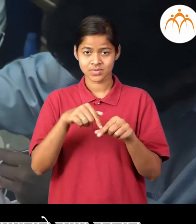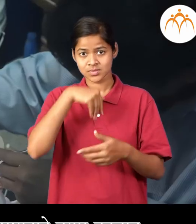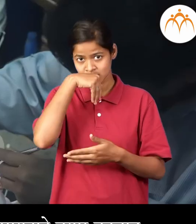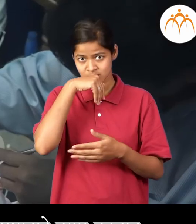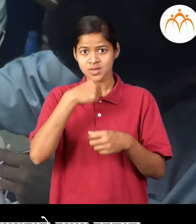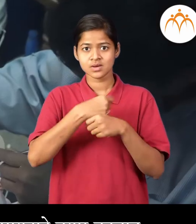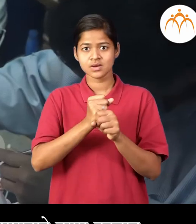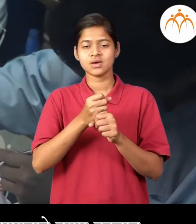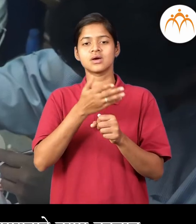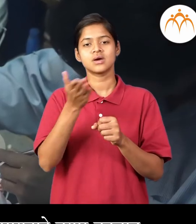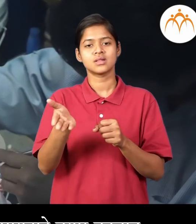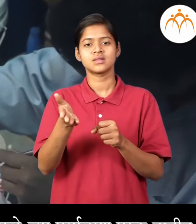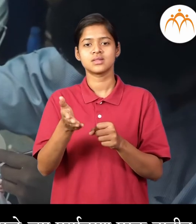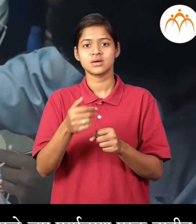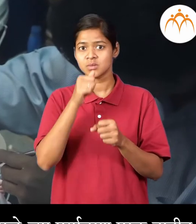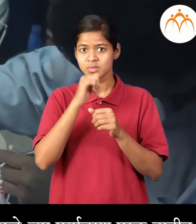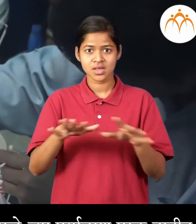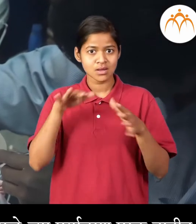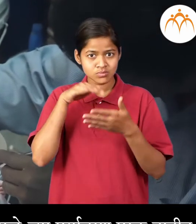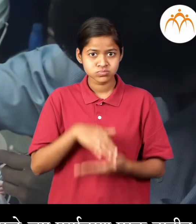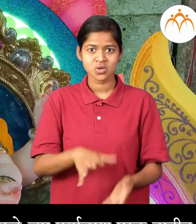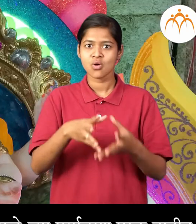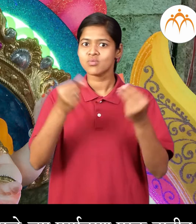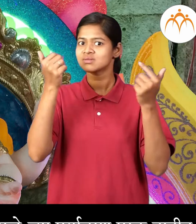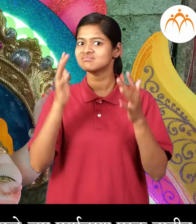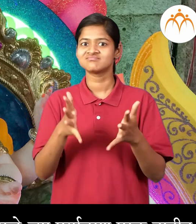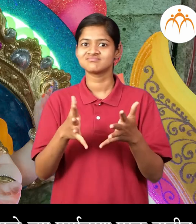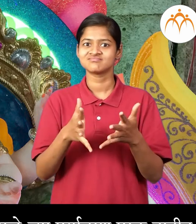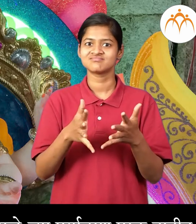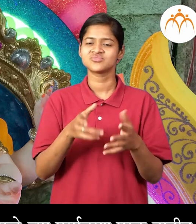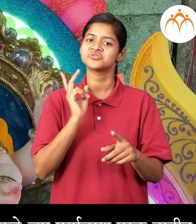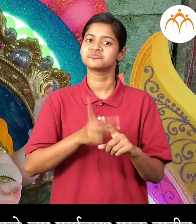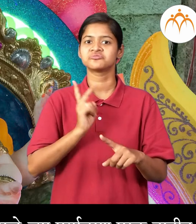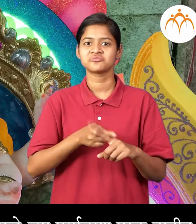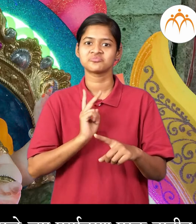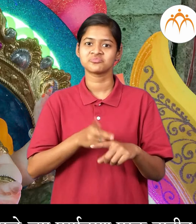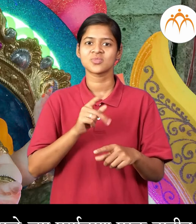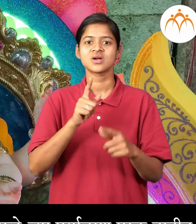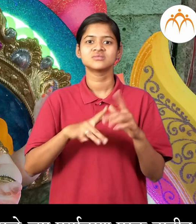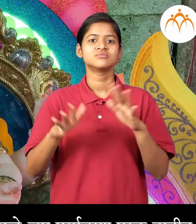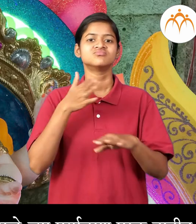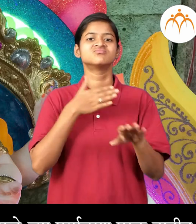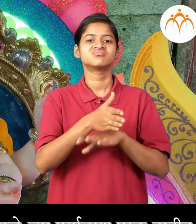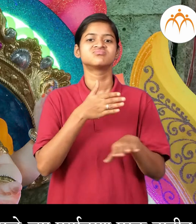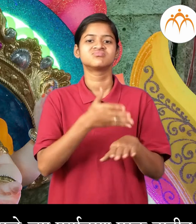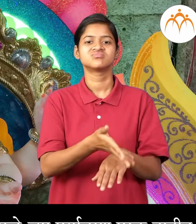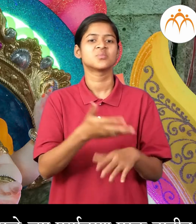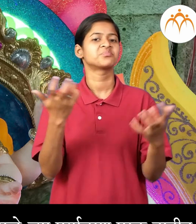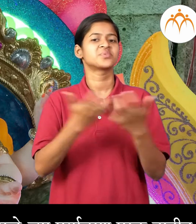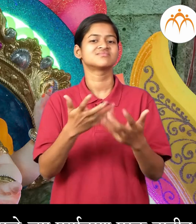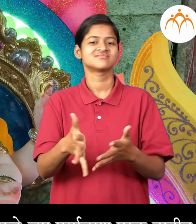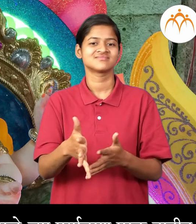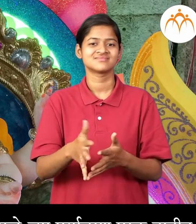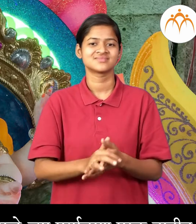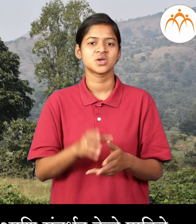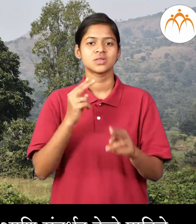रसायनाने तयार करताथ, जहां मुर्ती पानात विर्गलत नाहीत, त्या मुले त्या परियावरन पूरक नाही,